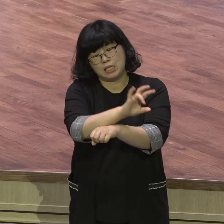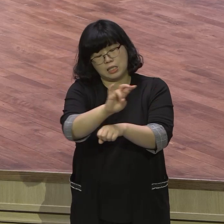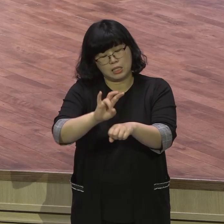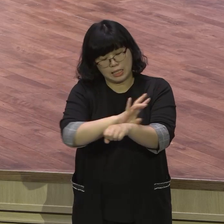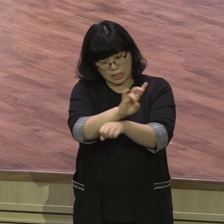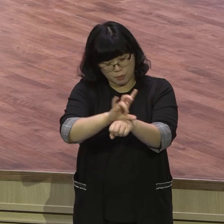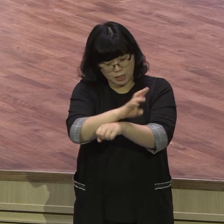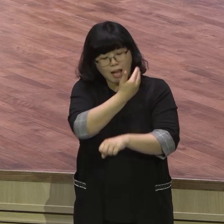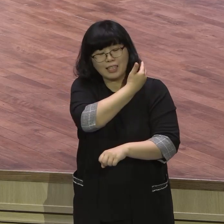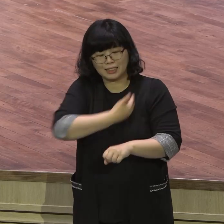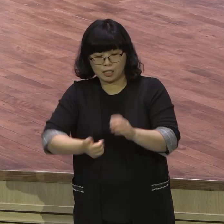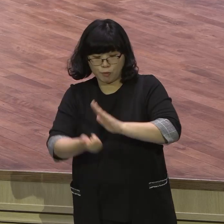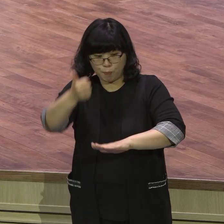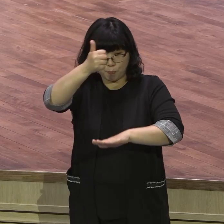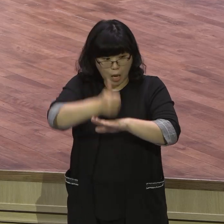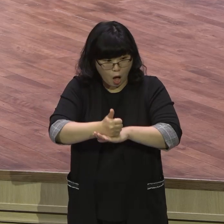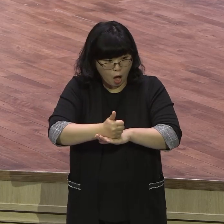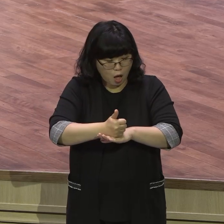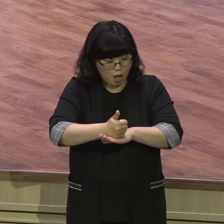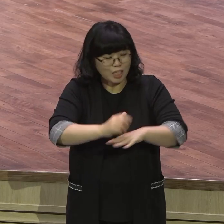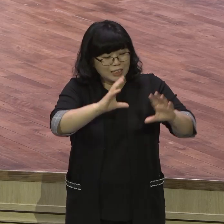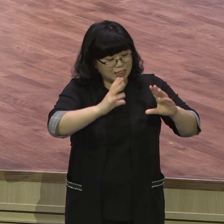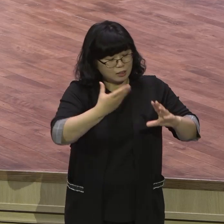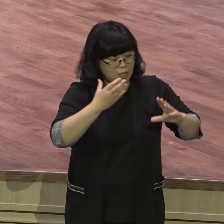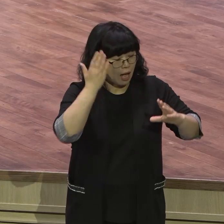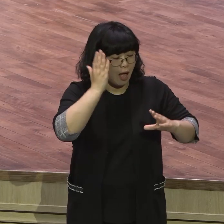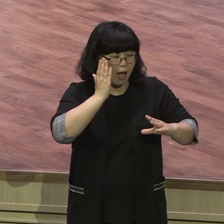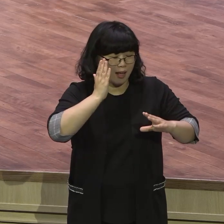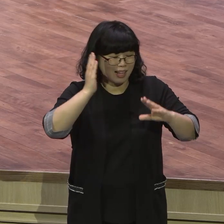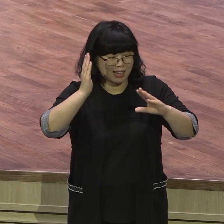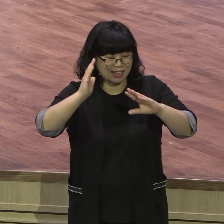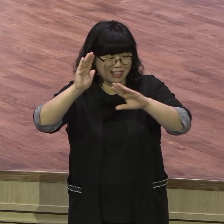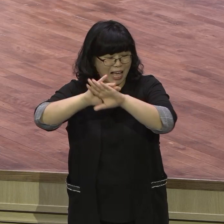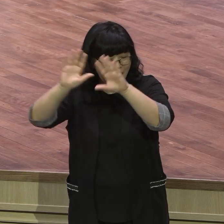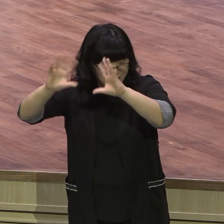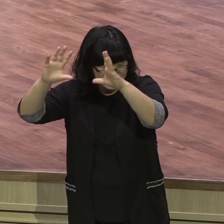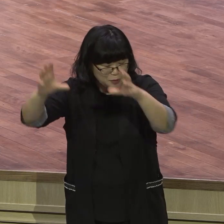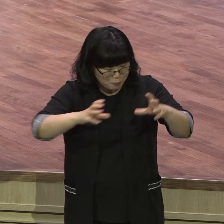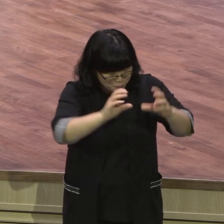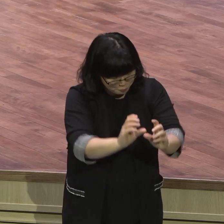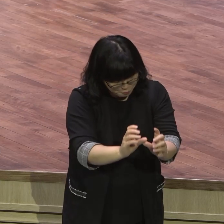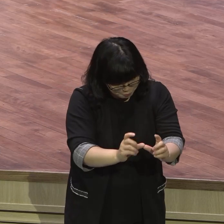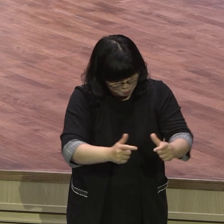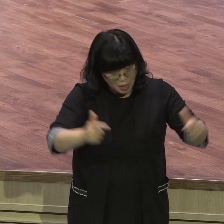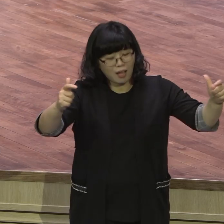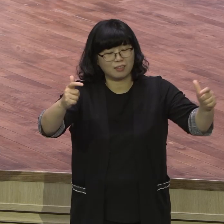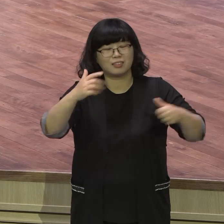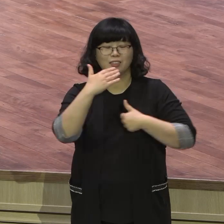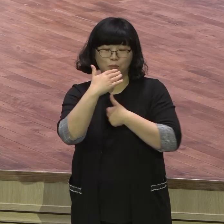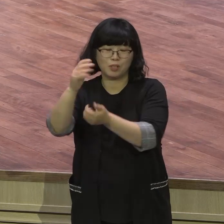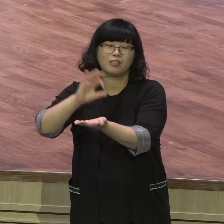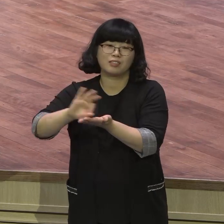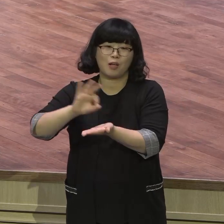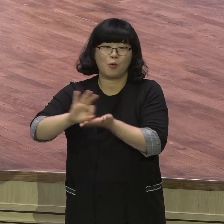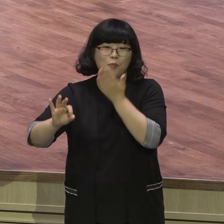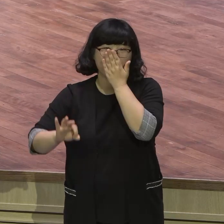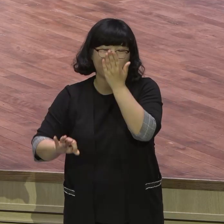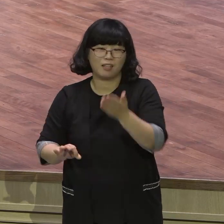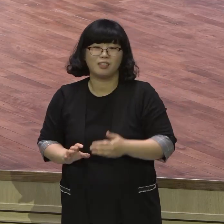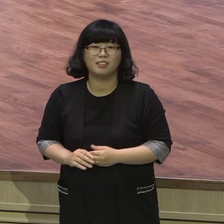모든 생활적인 문제 치유하여 조업사사 복음으로 치유하여 조업사사 세상적인 방법이 아니라